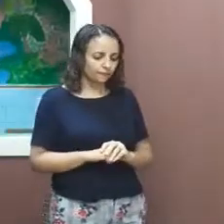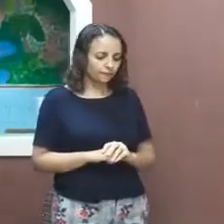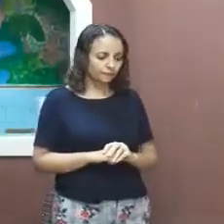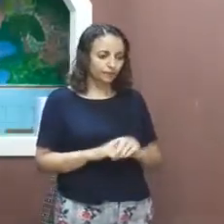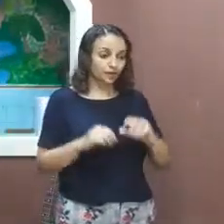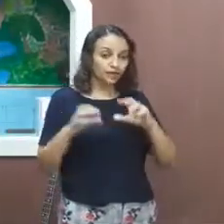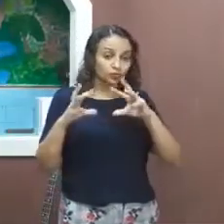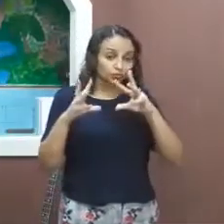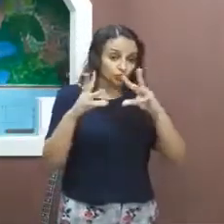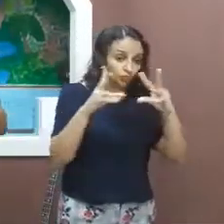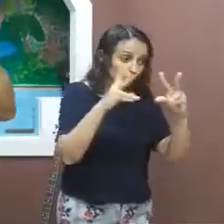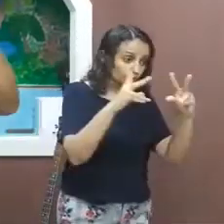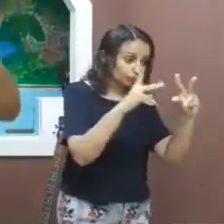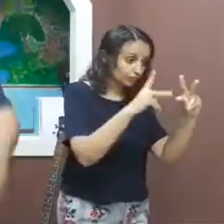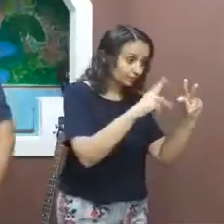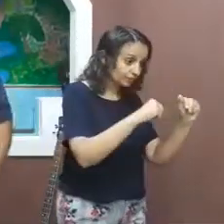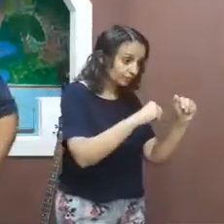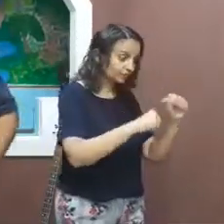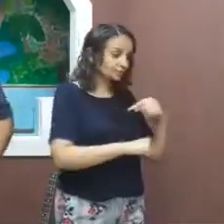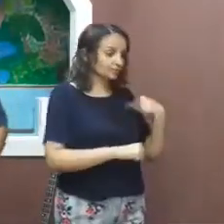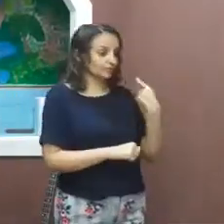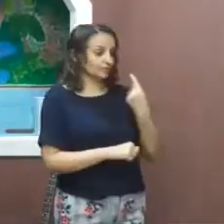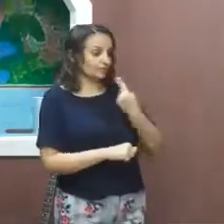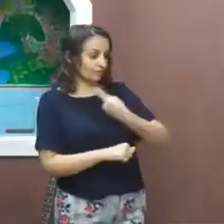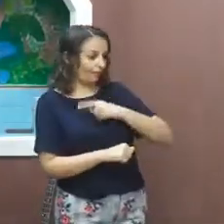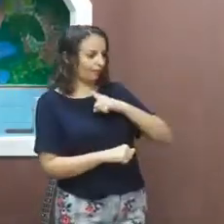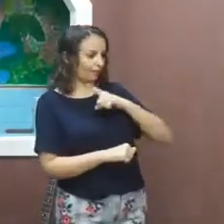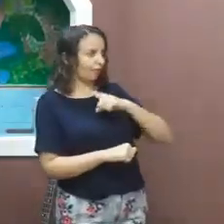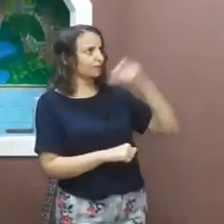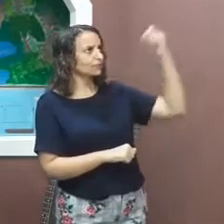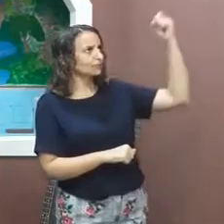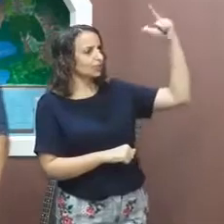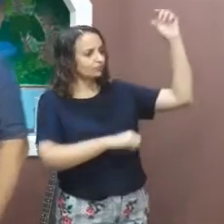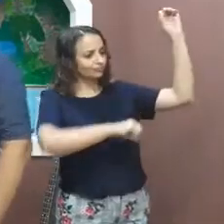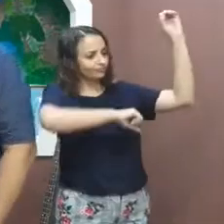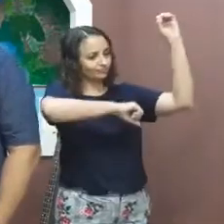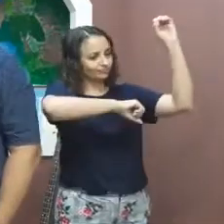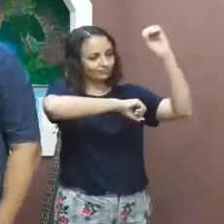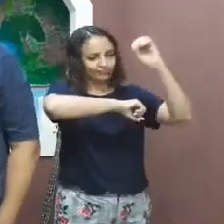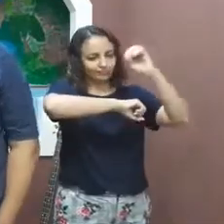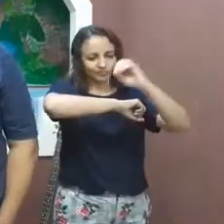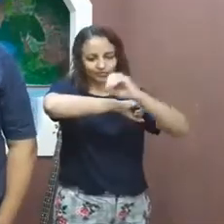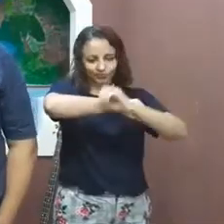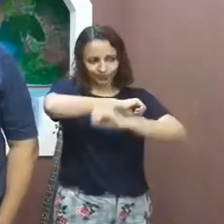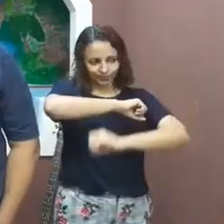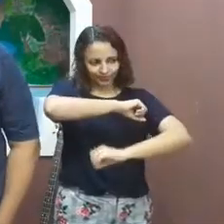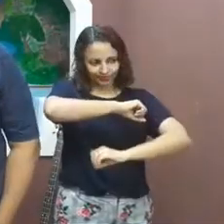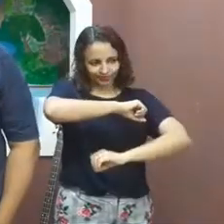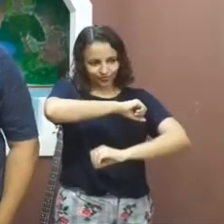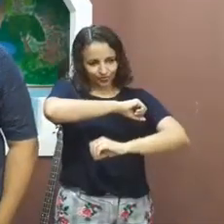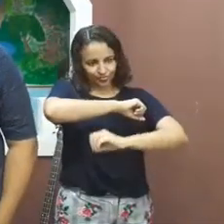todos nós temos o pôr do sol e o nascer do sol.